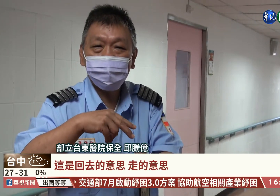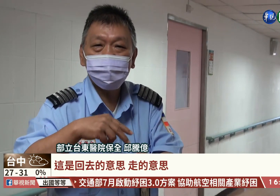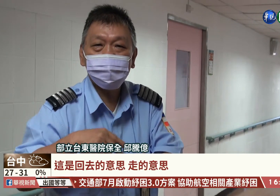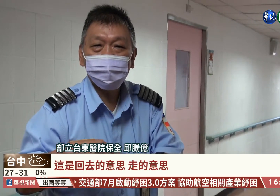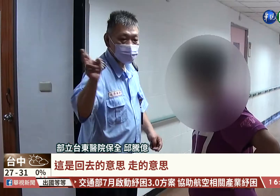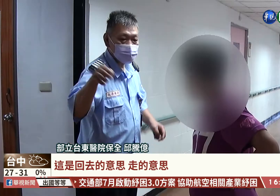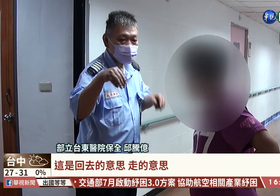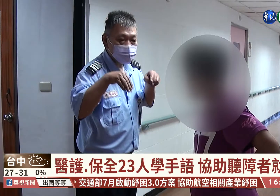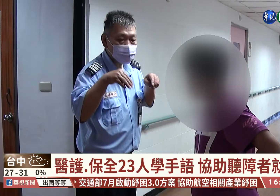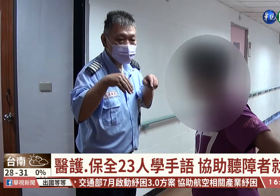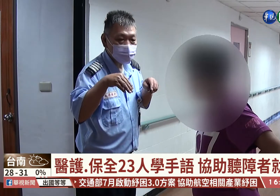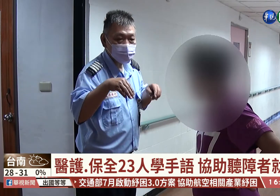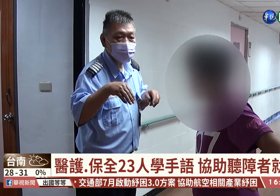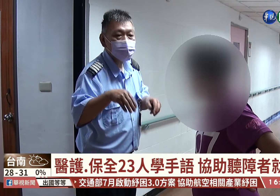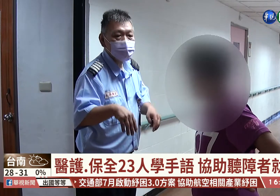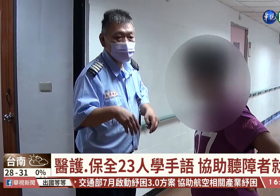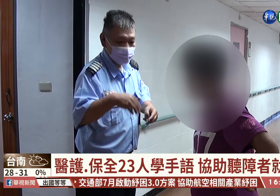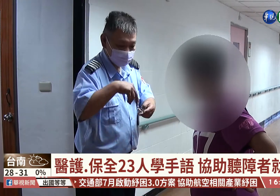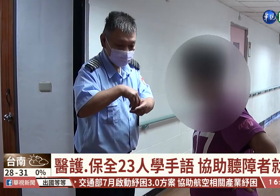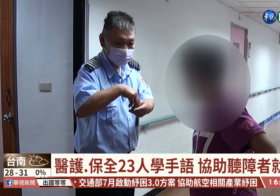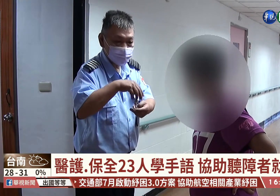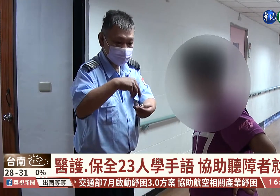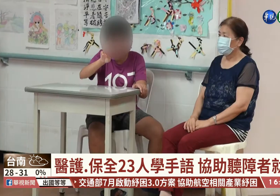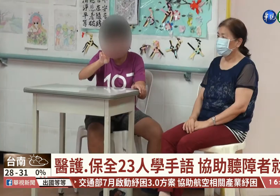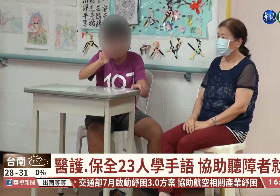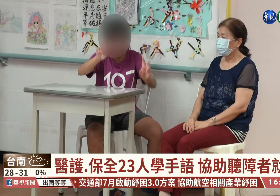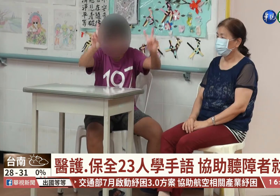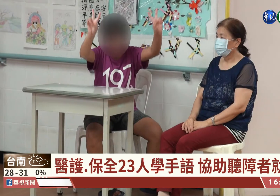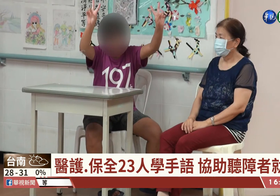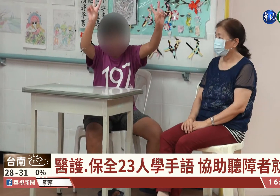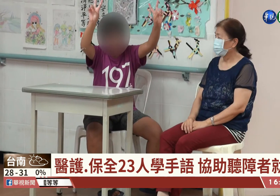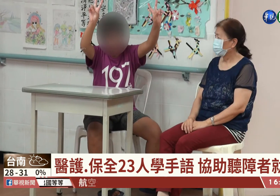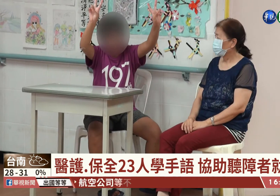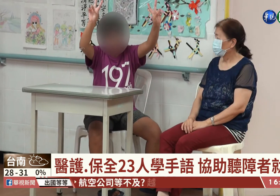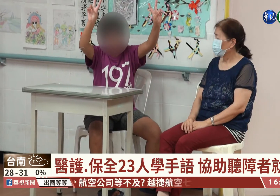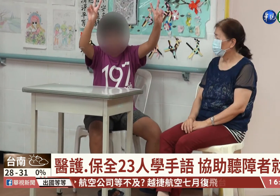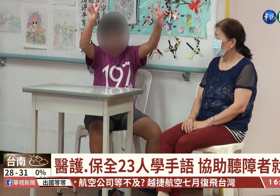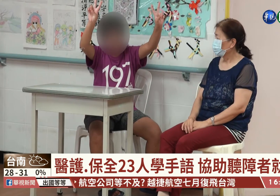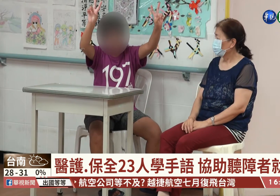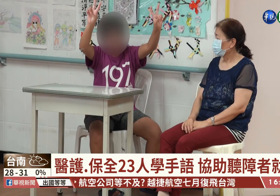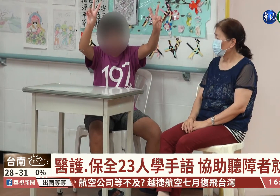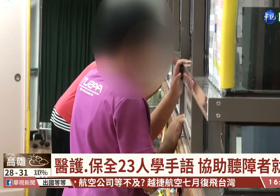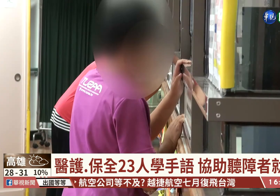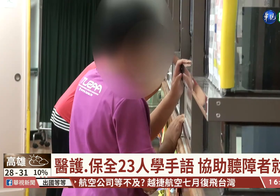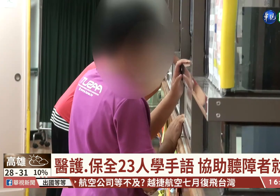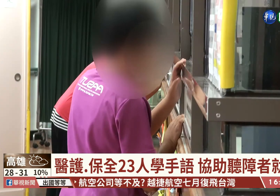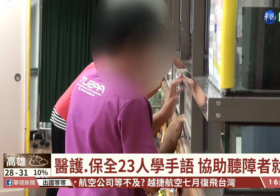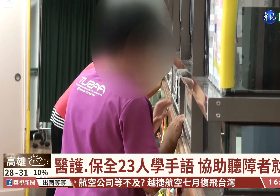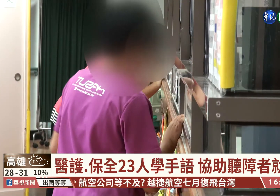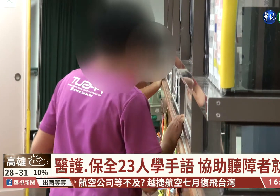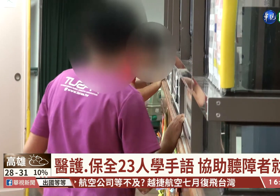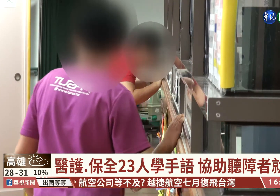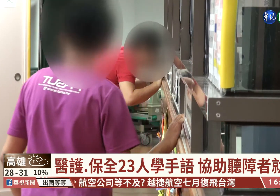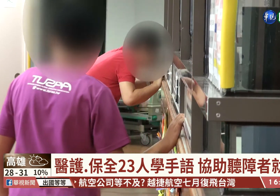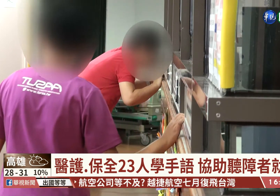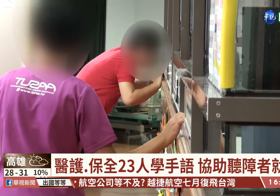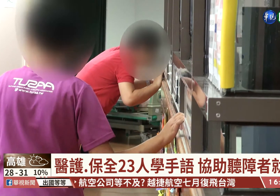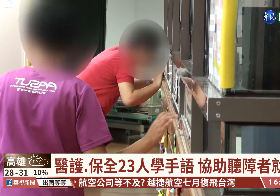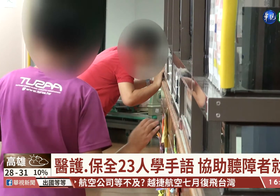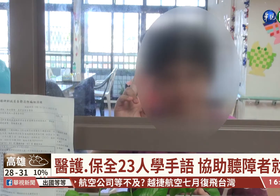思。 原来是用手语伫甲讲，爱乖乖，真紧就会使出院转去啊。穿粉红色的衫，这个安琪一出世就听无声